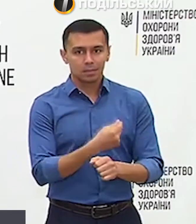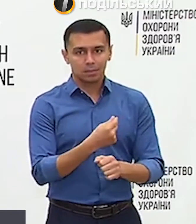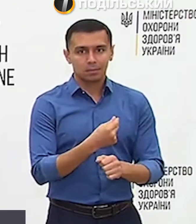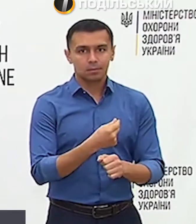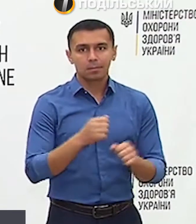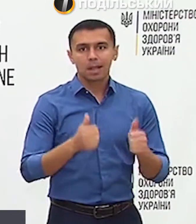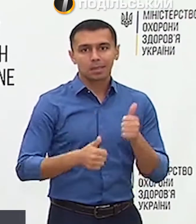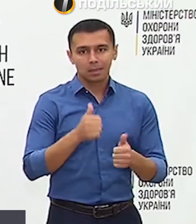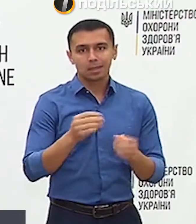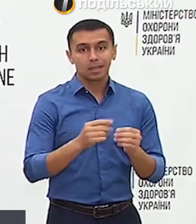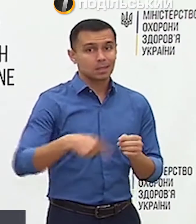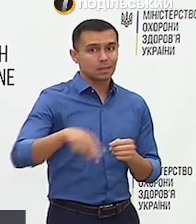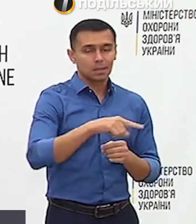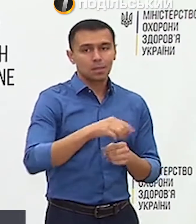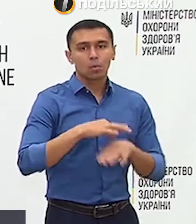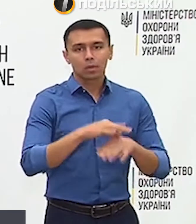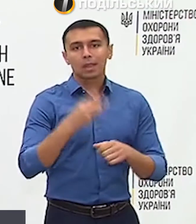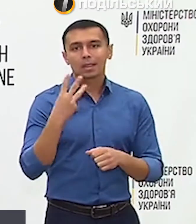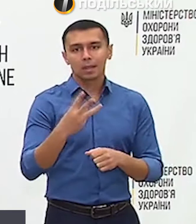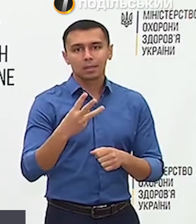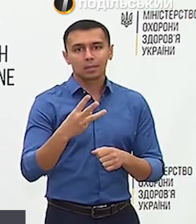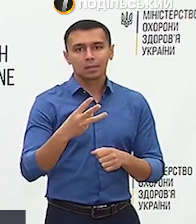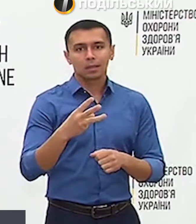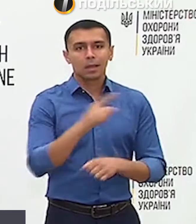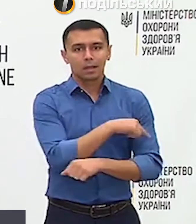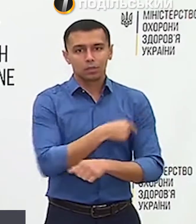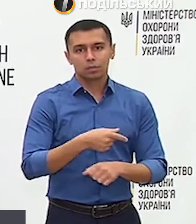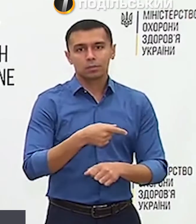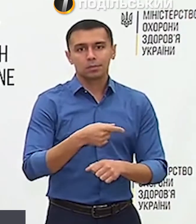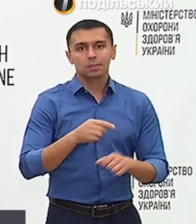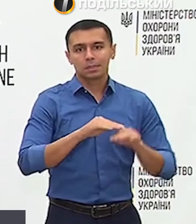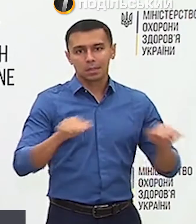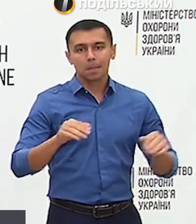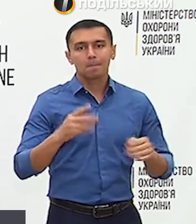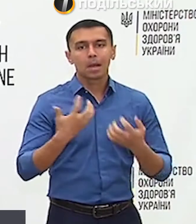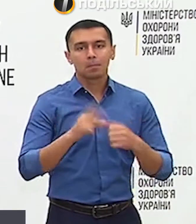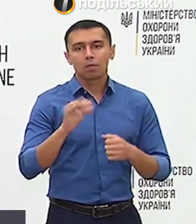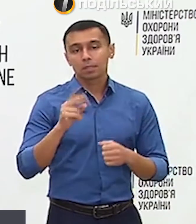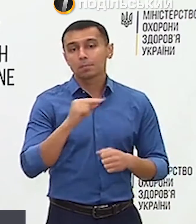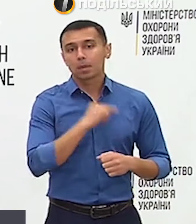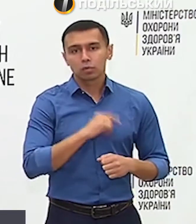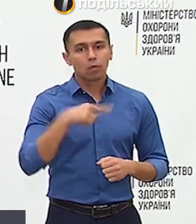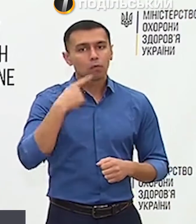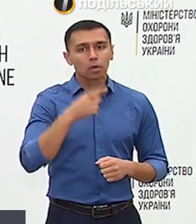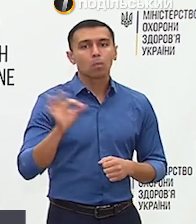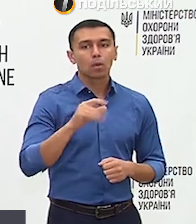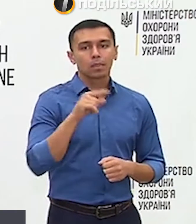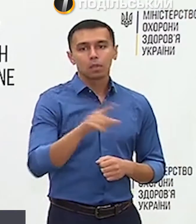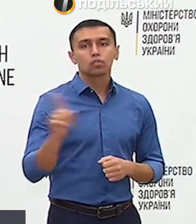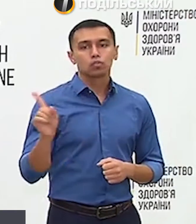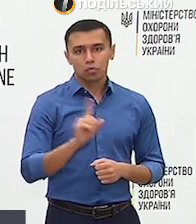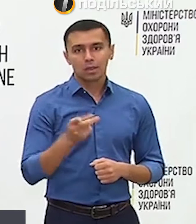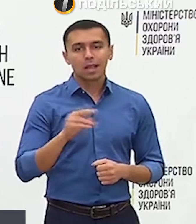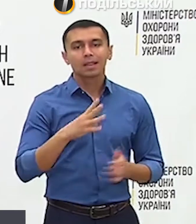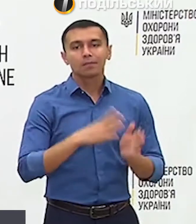вакцин-кандидатів. 10 з них проходять на третій клінічній стадії. Механізм COVAX працює і говорить про те, що